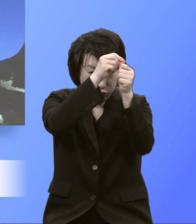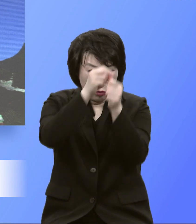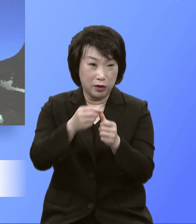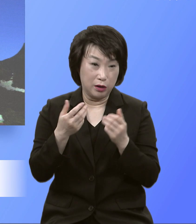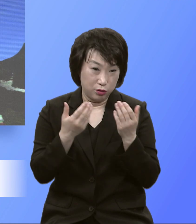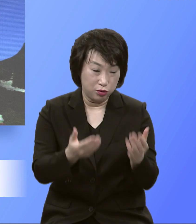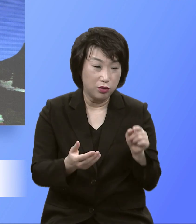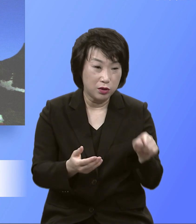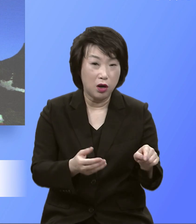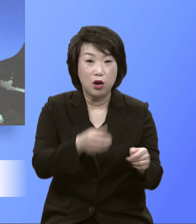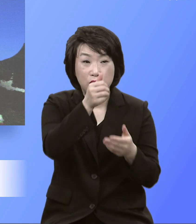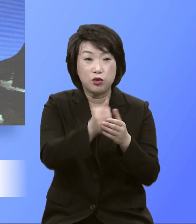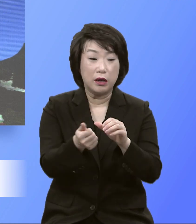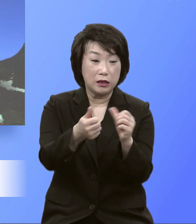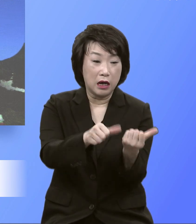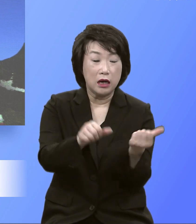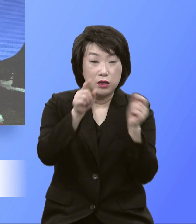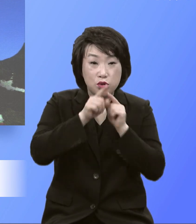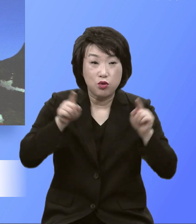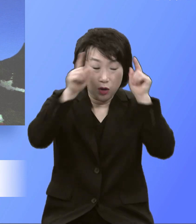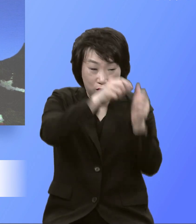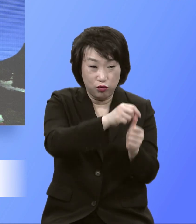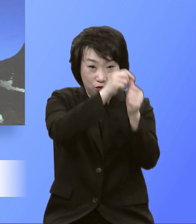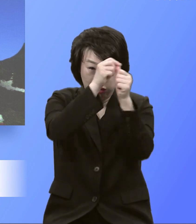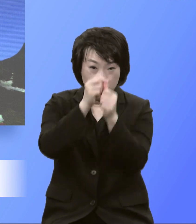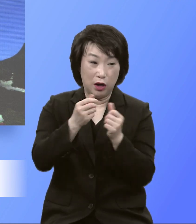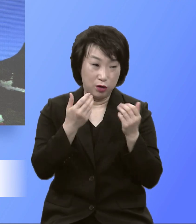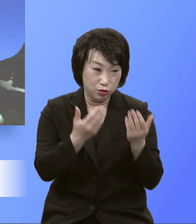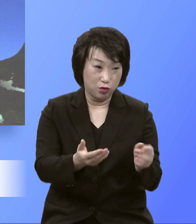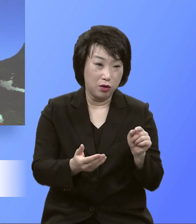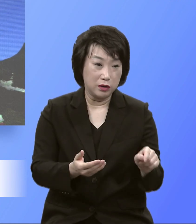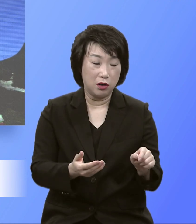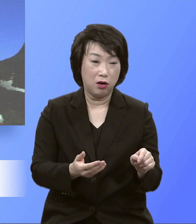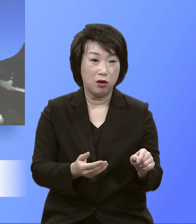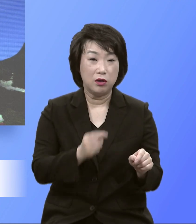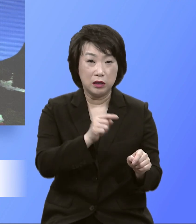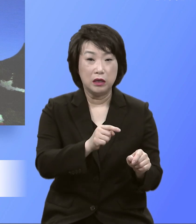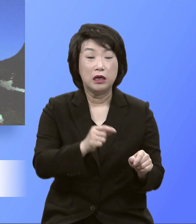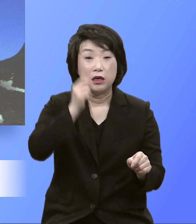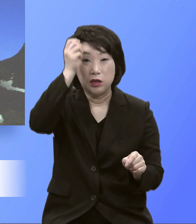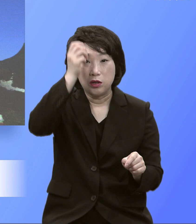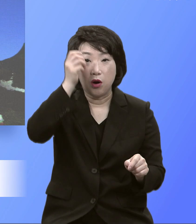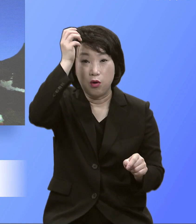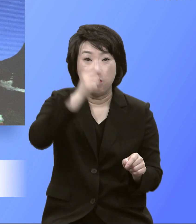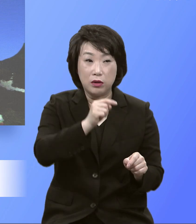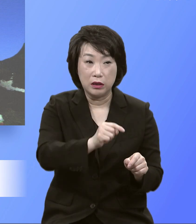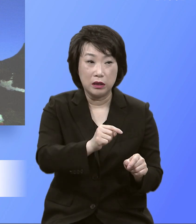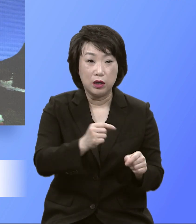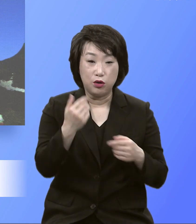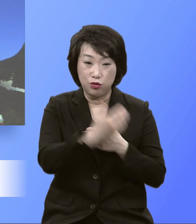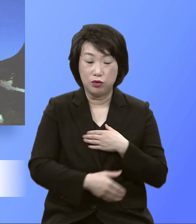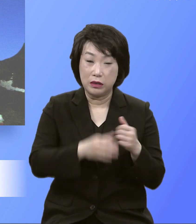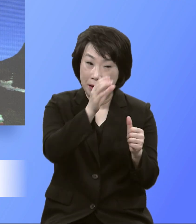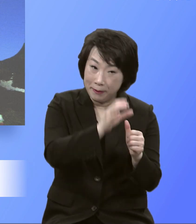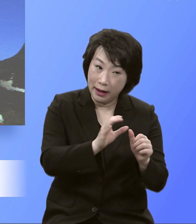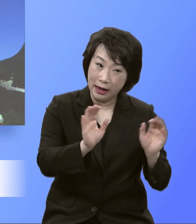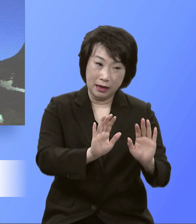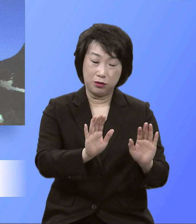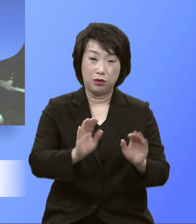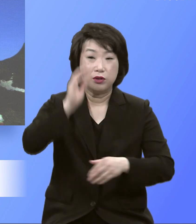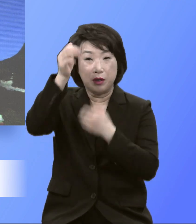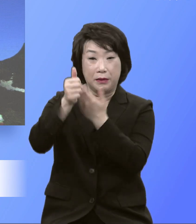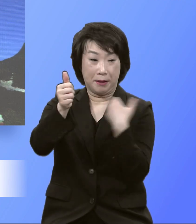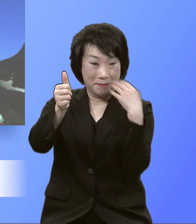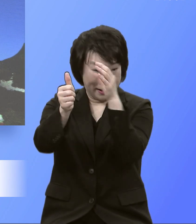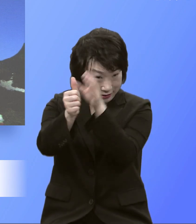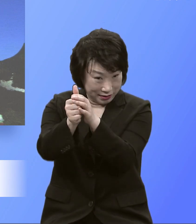구원하고 너를 죄와 사망과 지옥에서 구원하고 내가 내 영혼을 내 육신에게 맡기지 않고